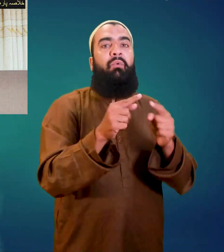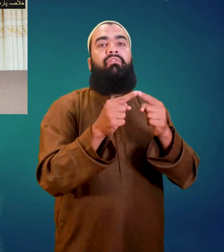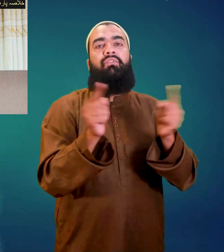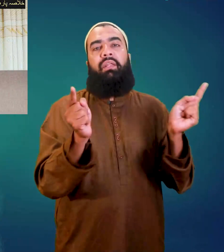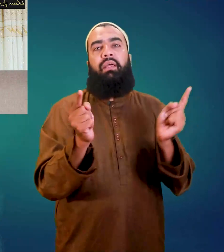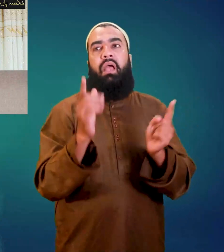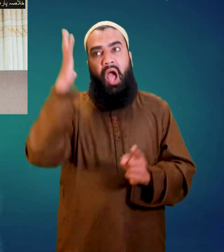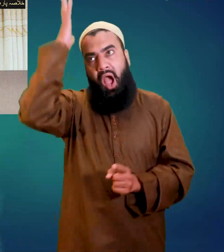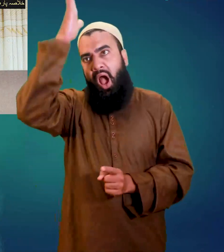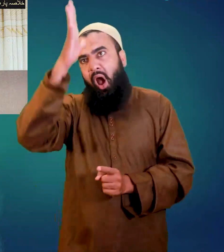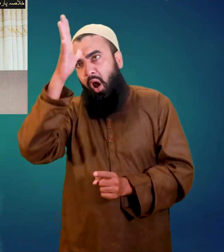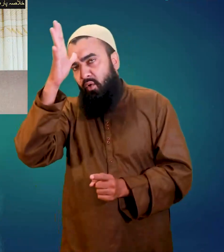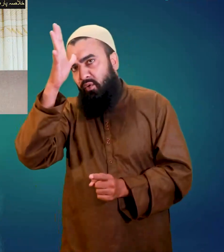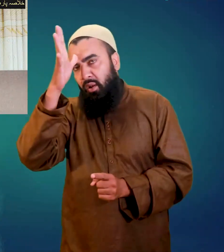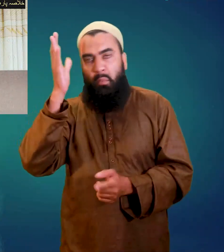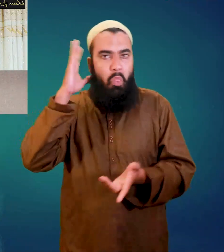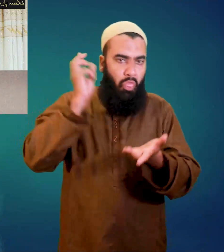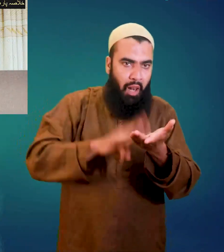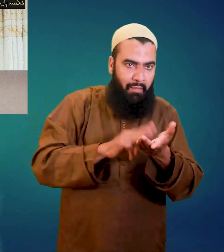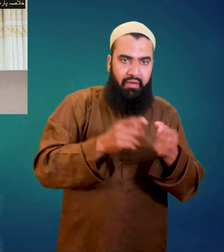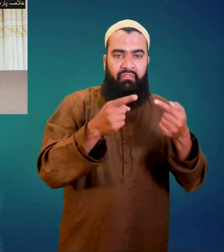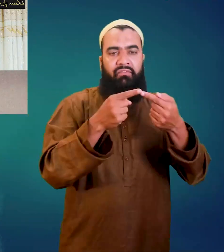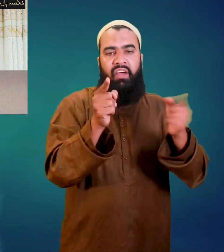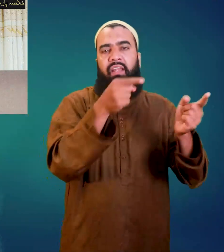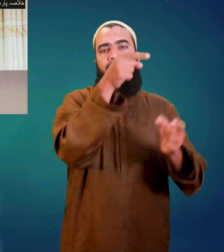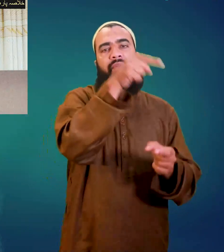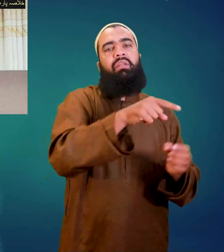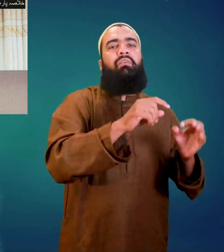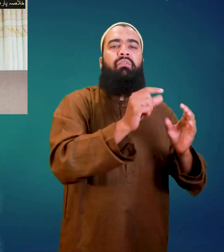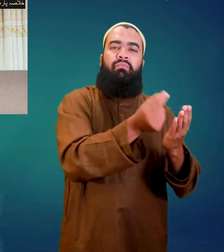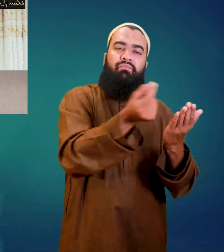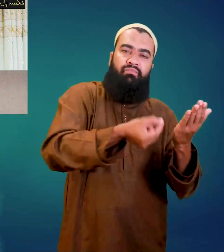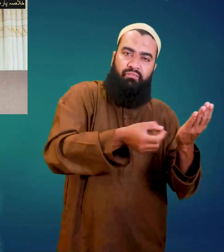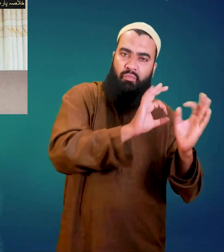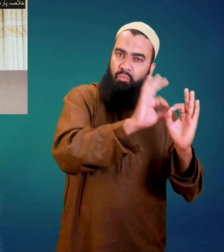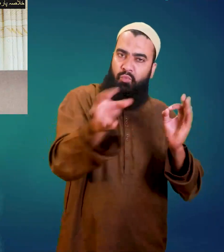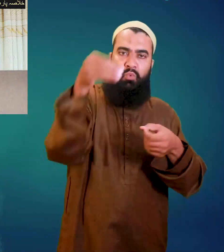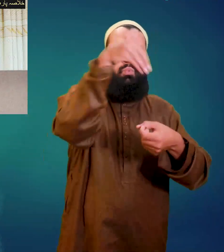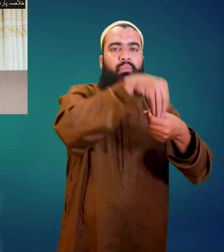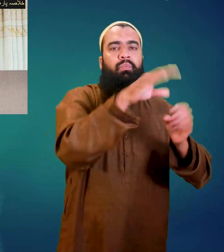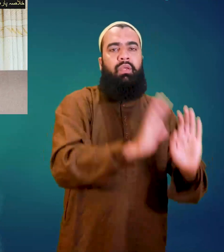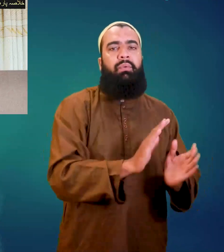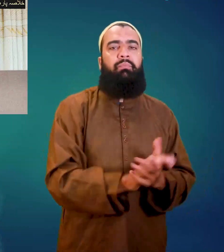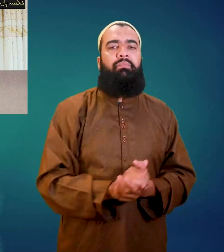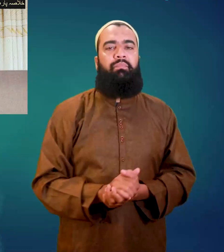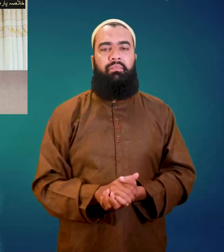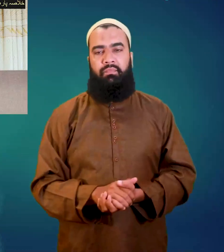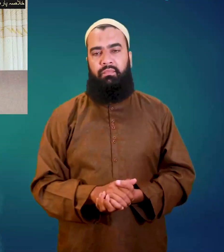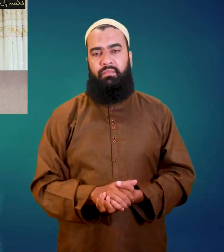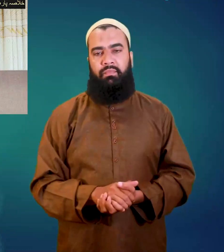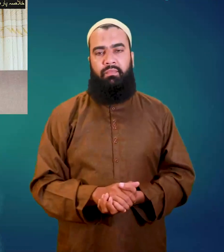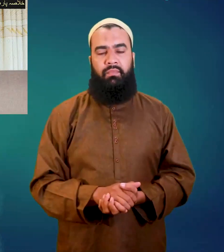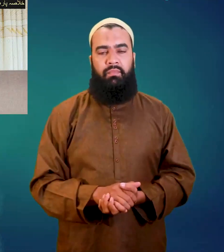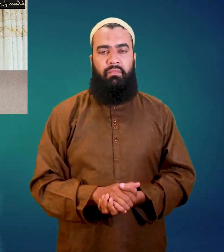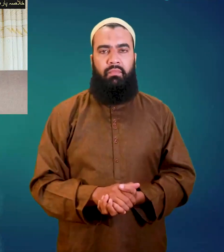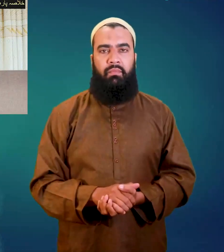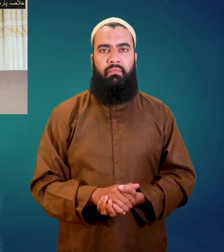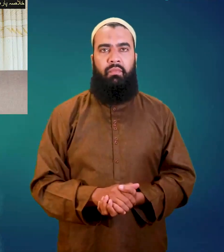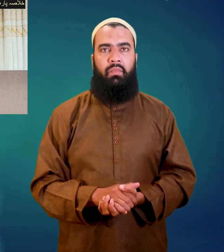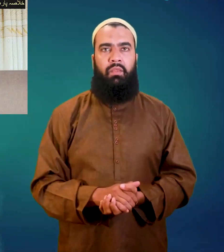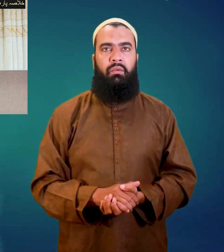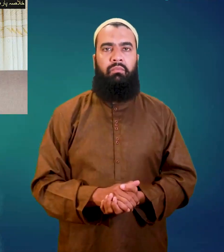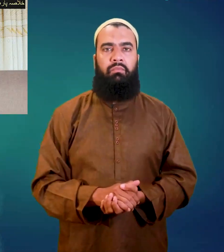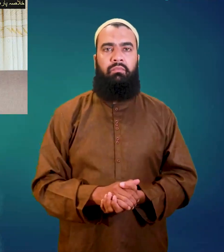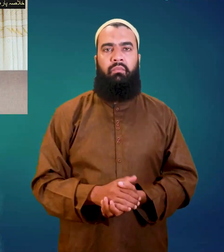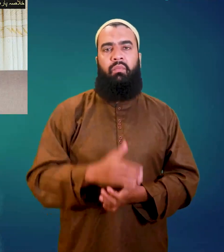آیت نمبر 7، وقالوا ما لهذا الرسول یأکل الطعام، کفار کہتے تھے کہ یہ رسول کیسا